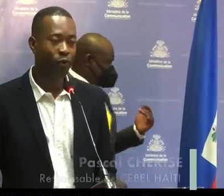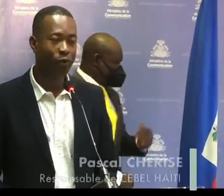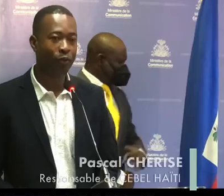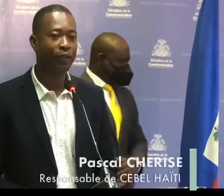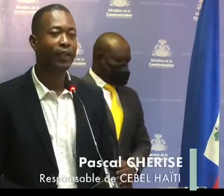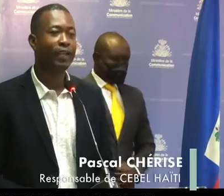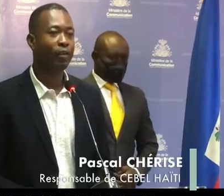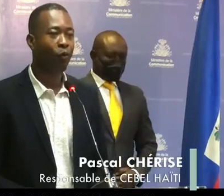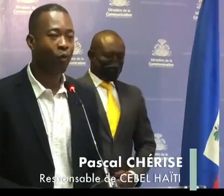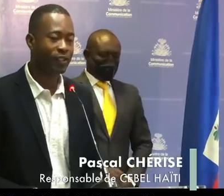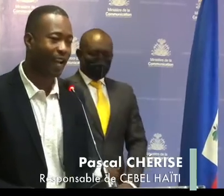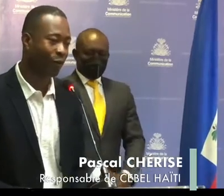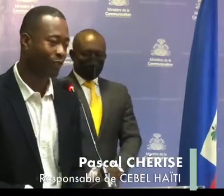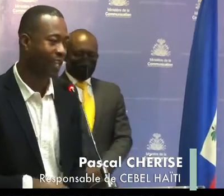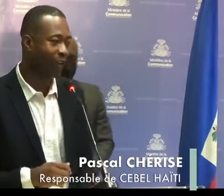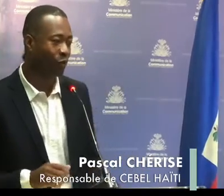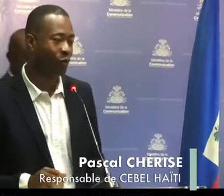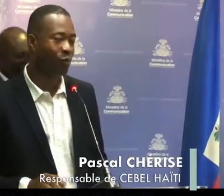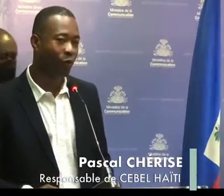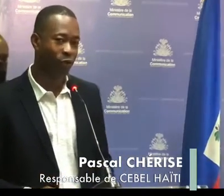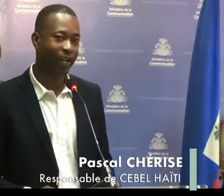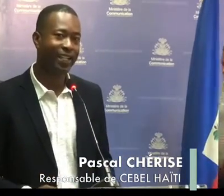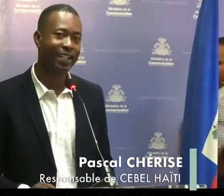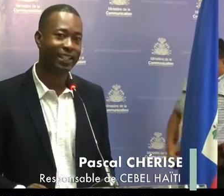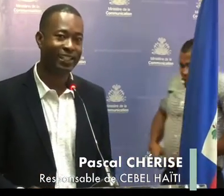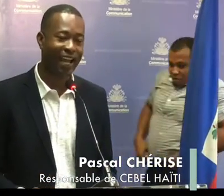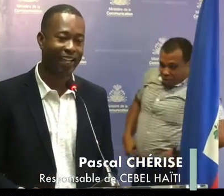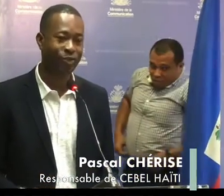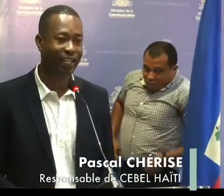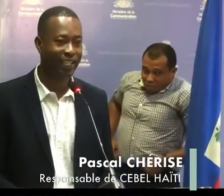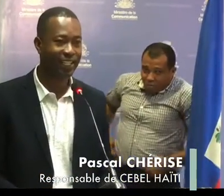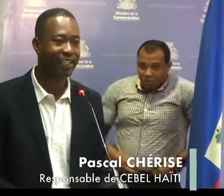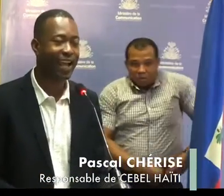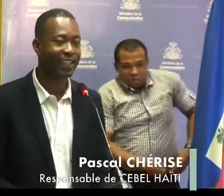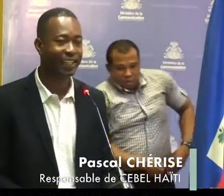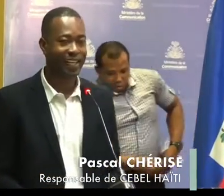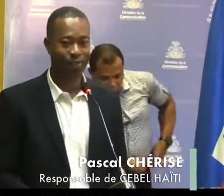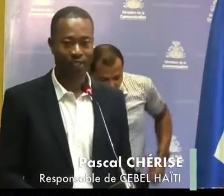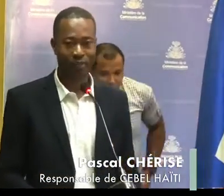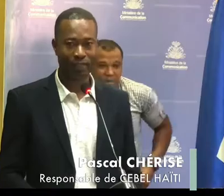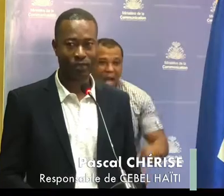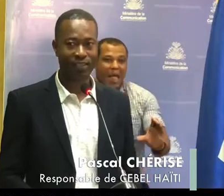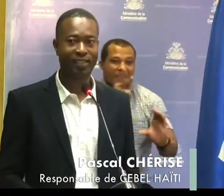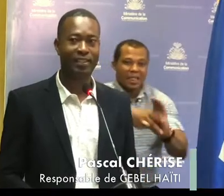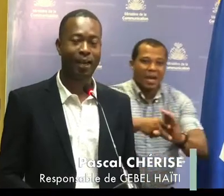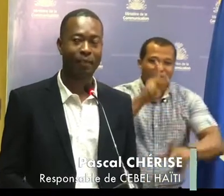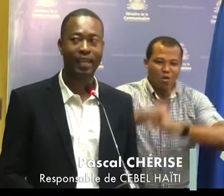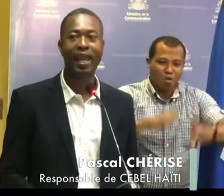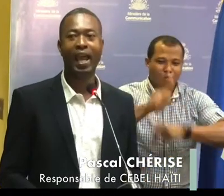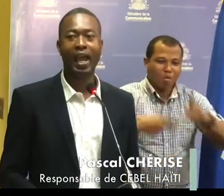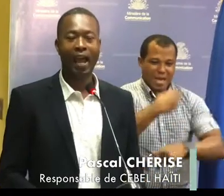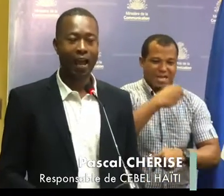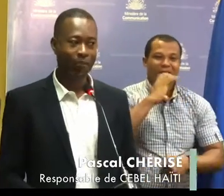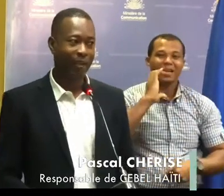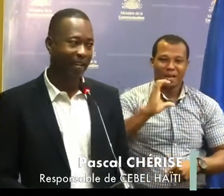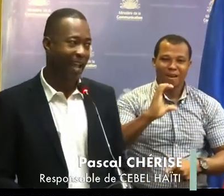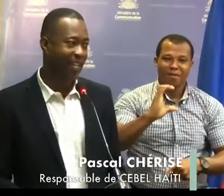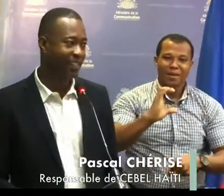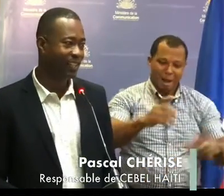de gros salon ça que bureau secrétaire d'État, secrétaire d'État à l'intégration des personnes handicapées